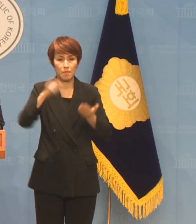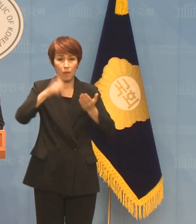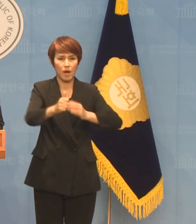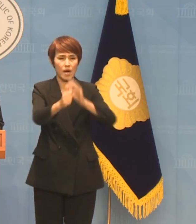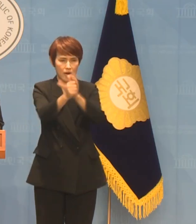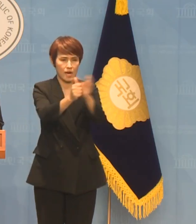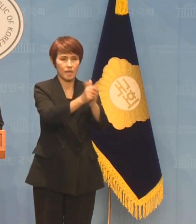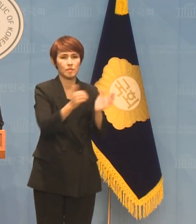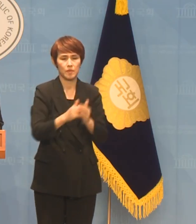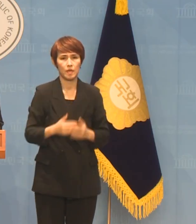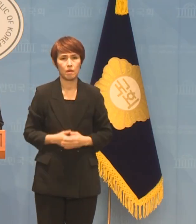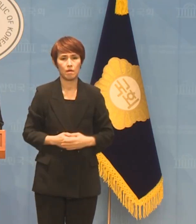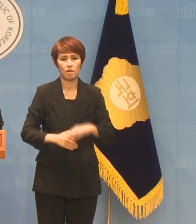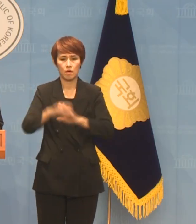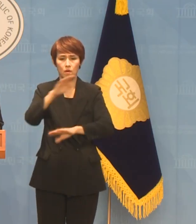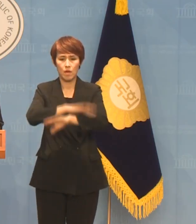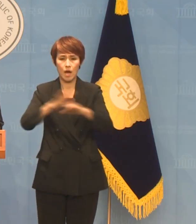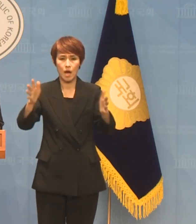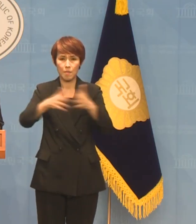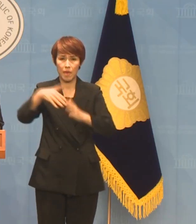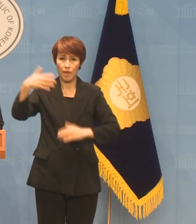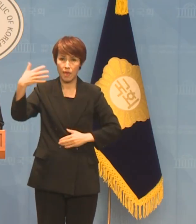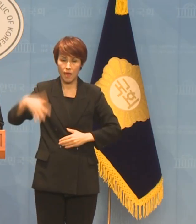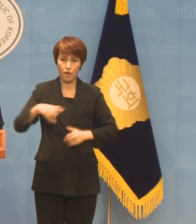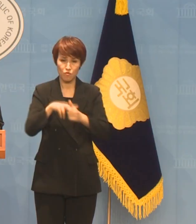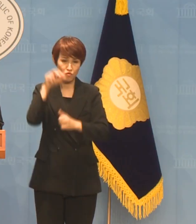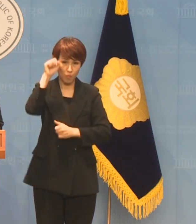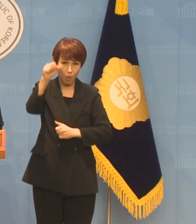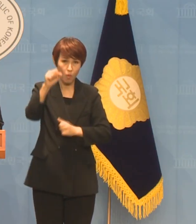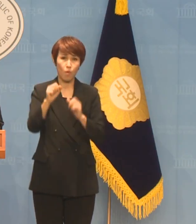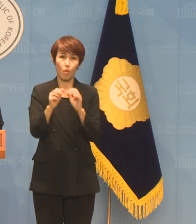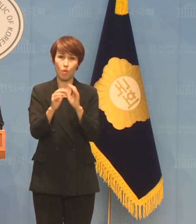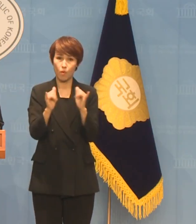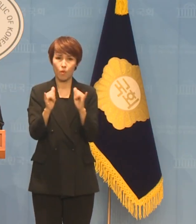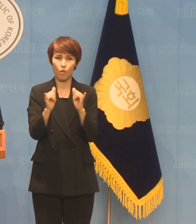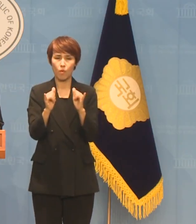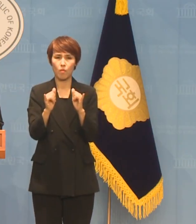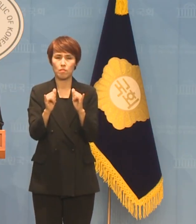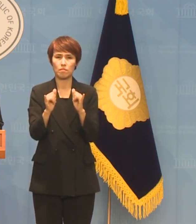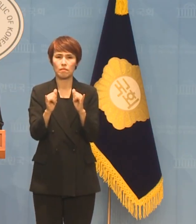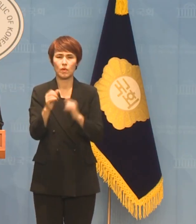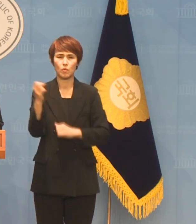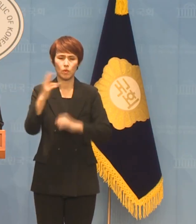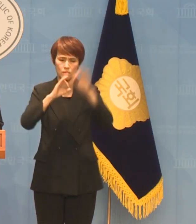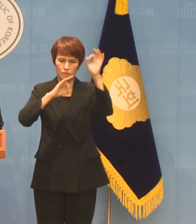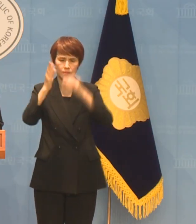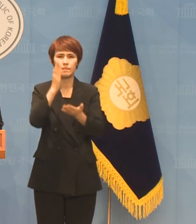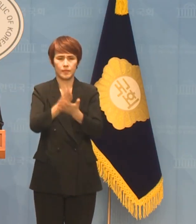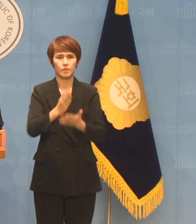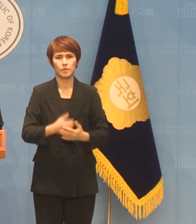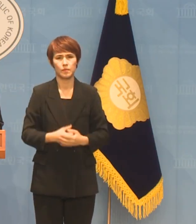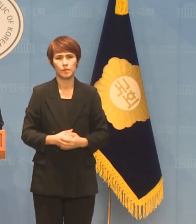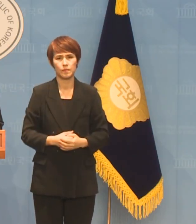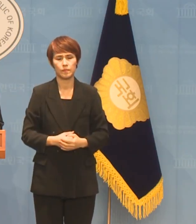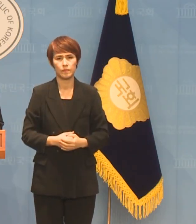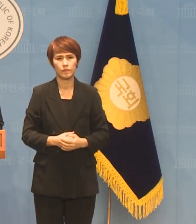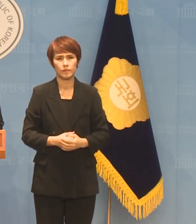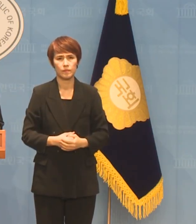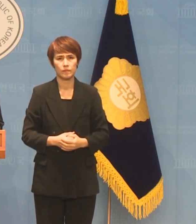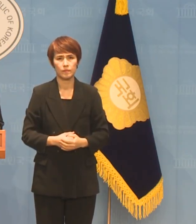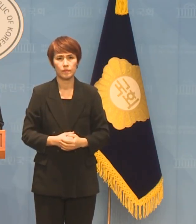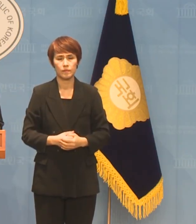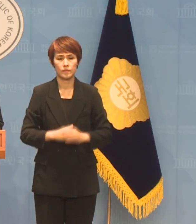여야 합의가 안 된 후보에 대해서는 두 번 다시 실책을 범해서는 안 될 것입니다.